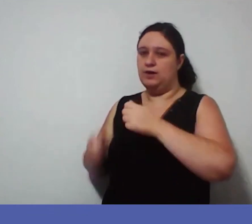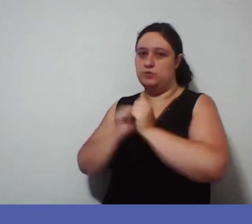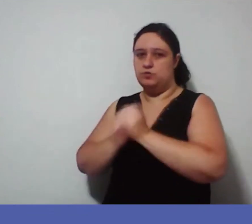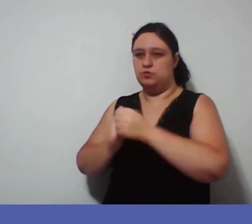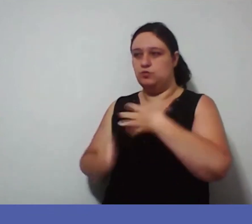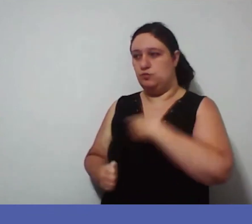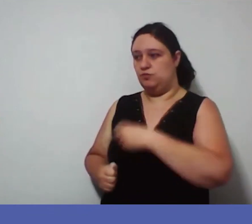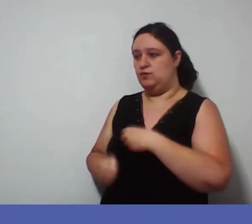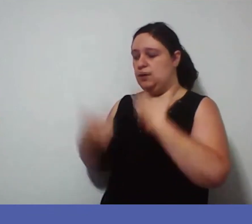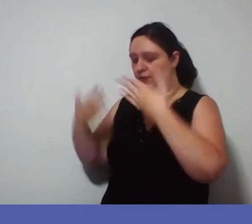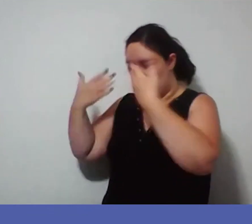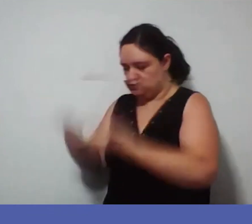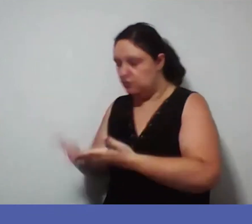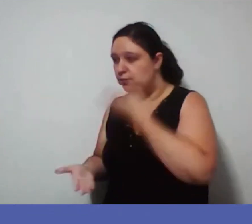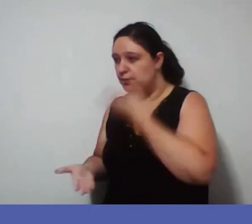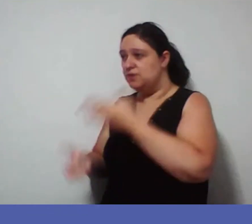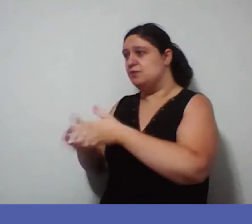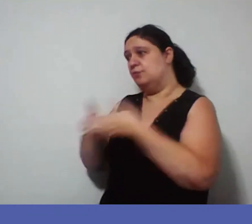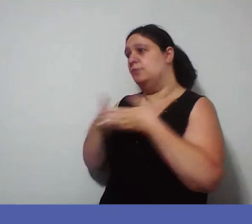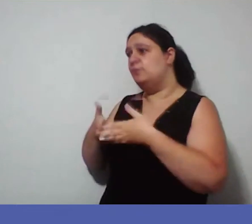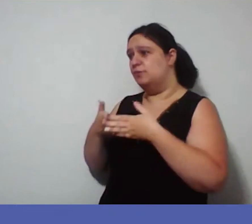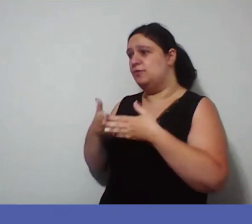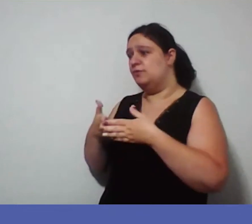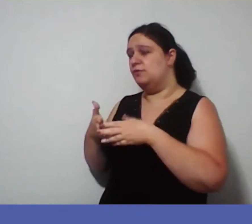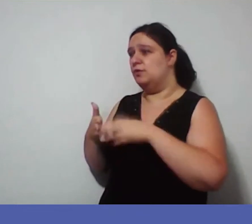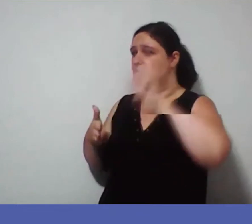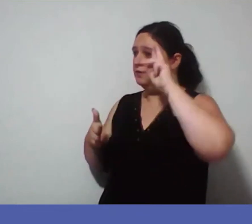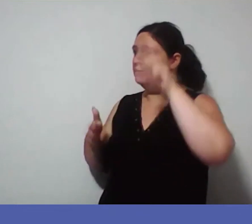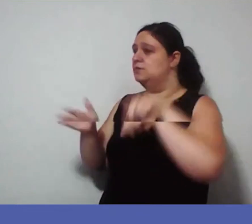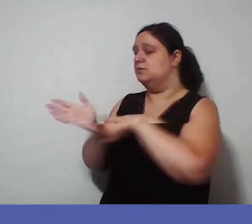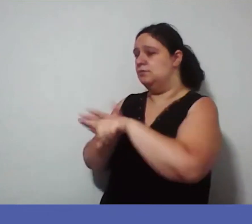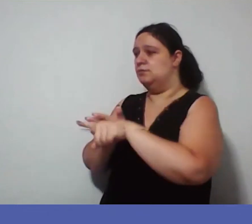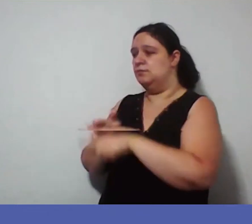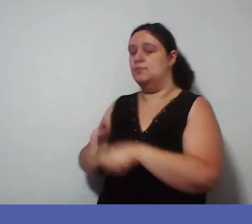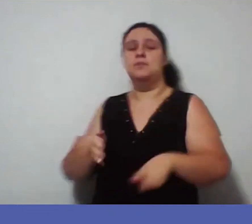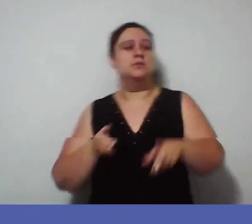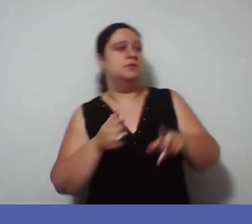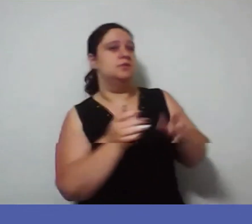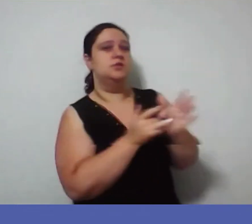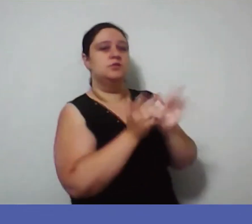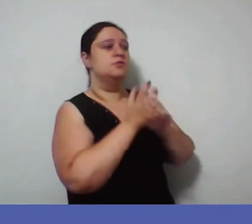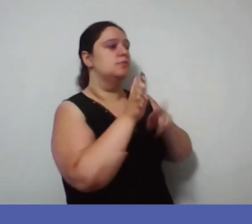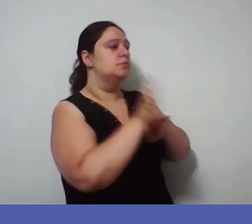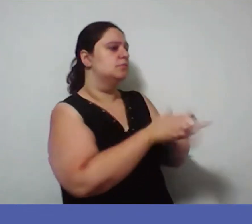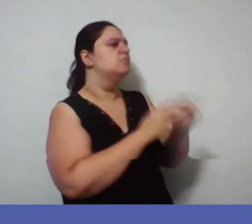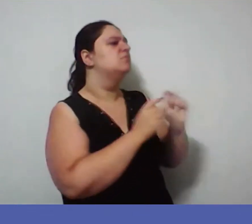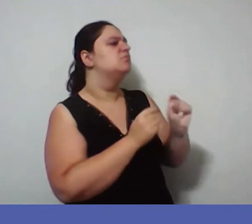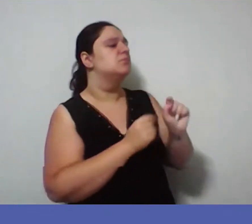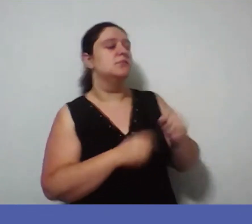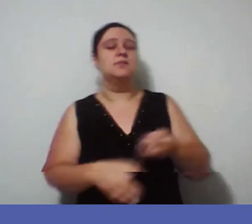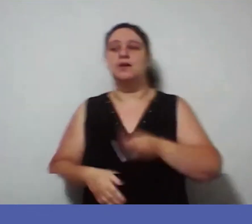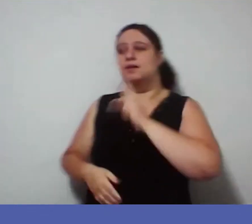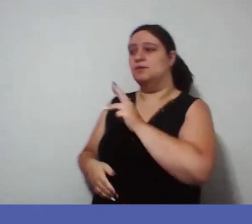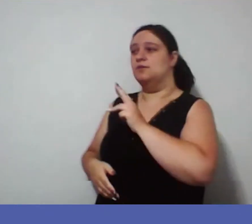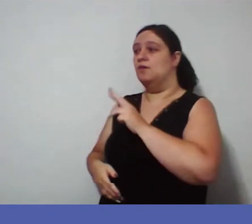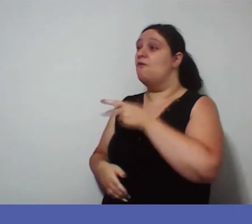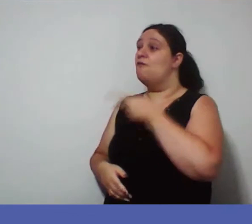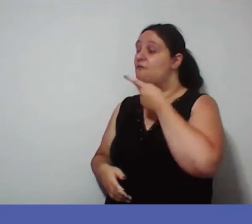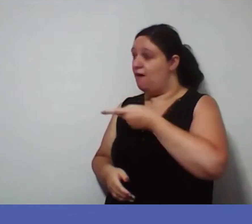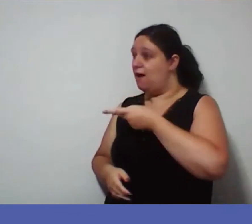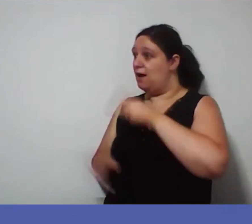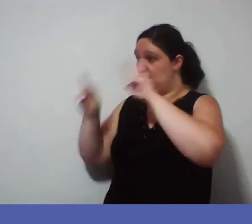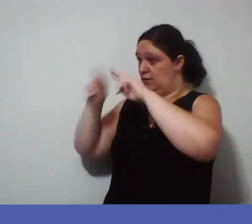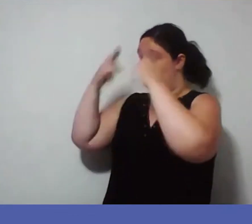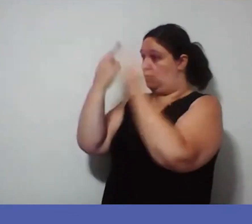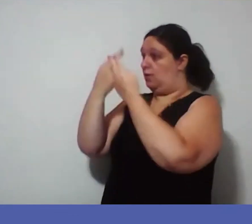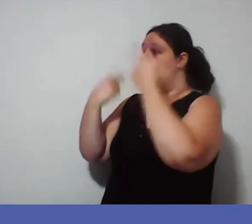favor, perguntou-lhe, o Senhor perguntou, o que queres? Ela respondeu, manda que no teu reino,